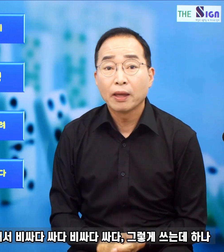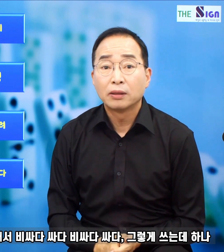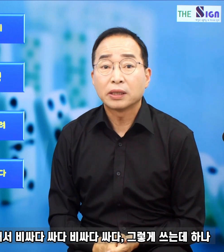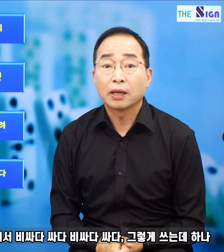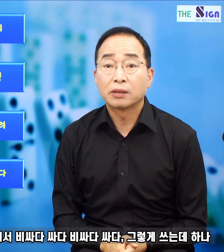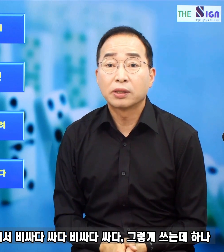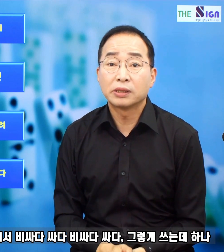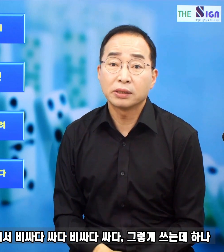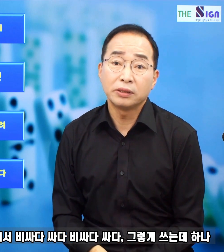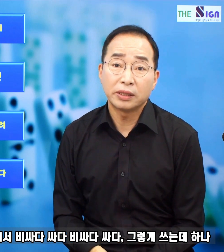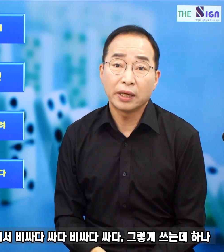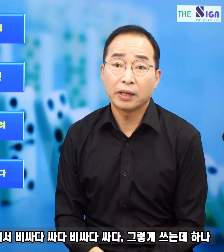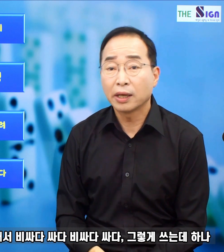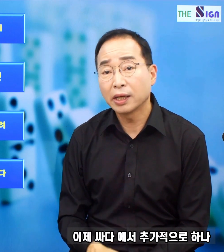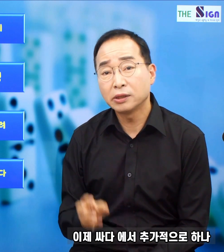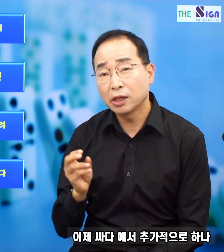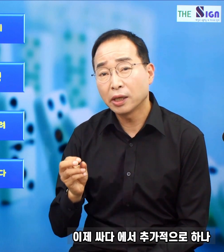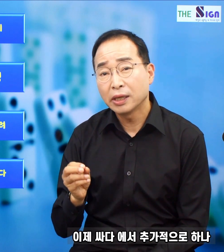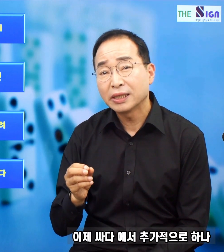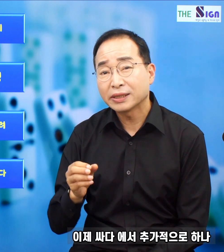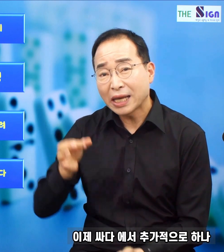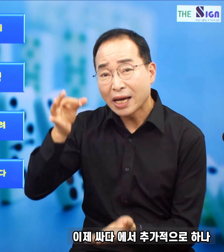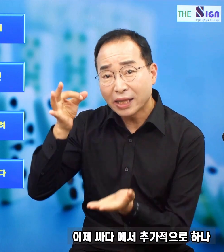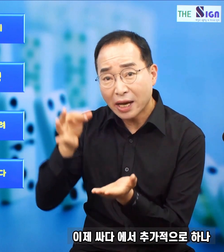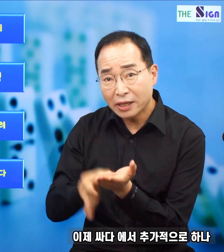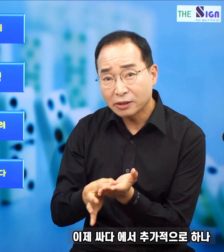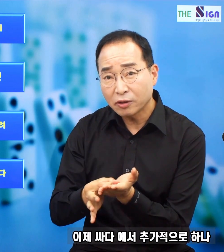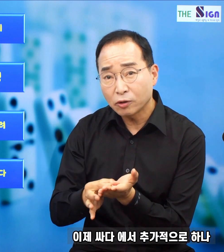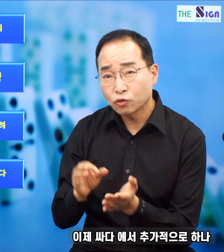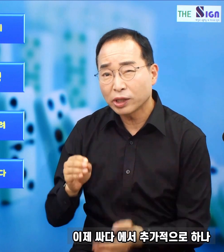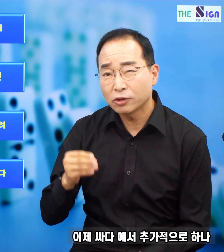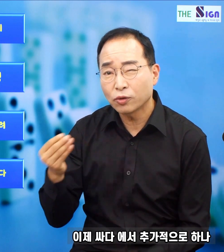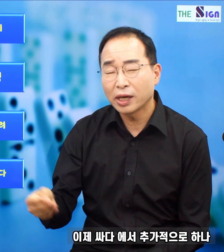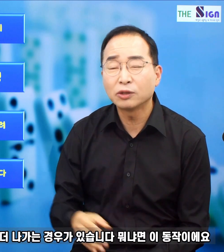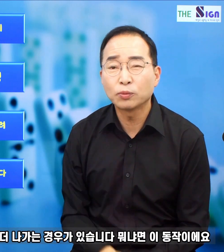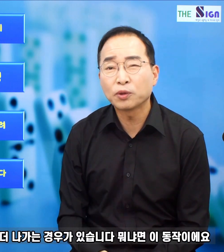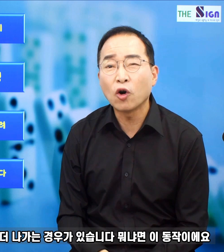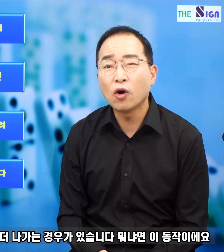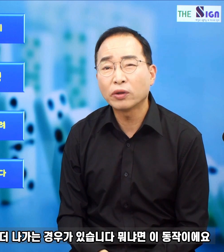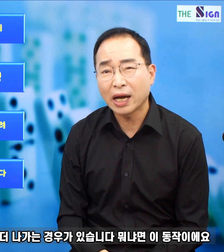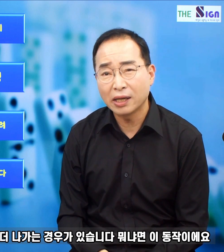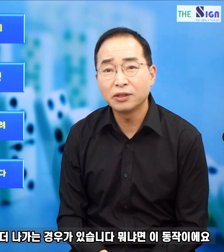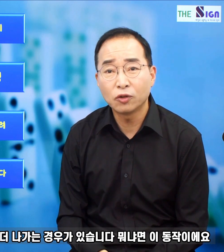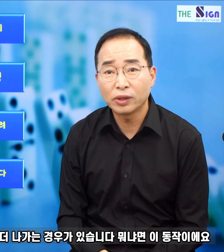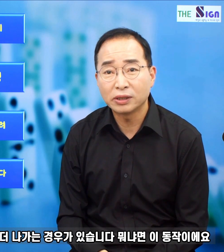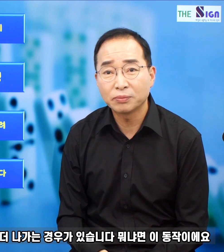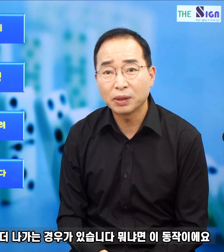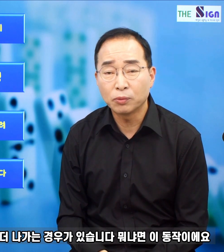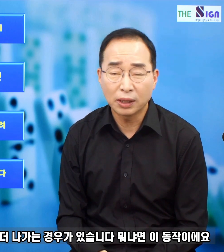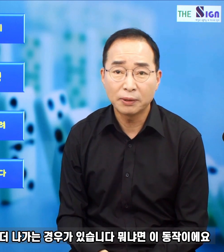자, 그렇게 쓰는데 하나 이제 싸다에서 추가적으로 하나 좀 더 나가는 경우가 있습니다. 뭐냐면